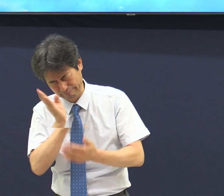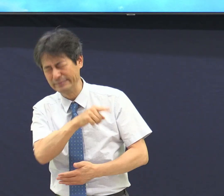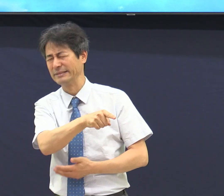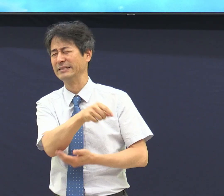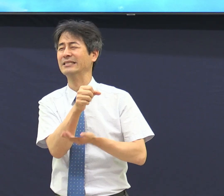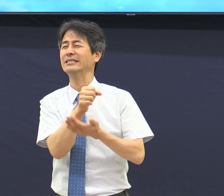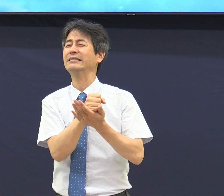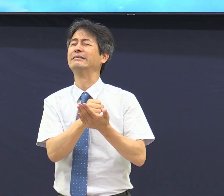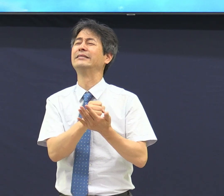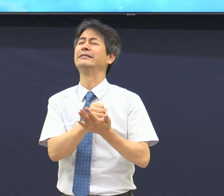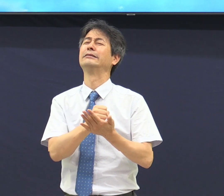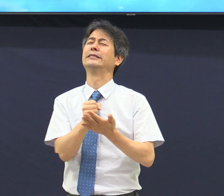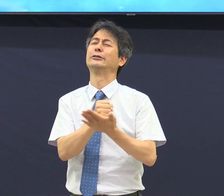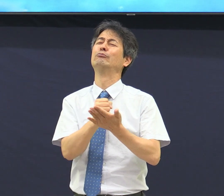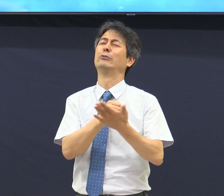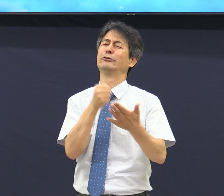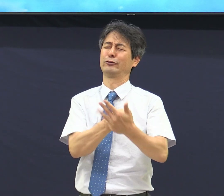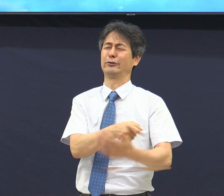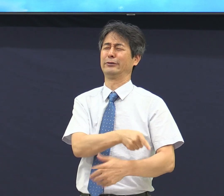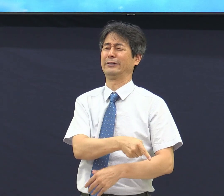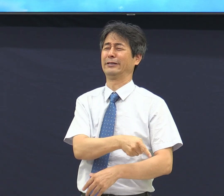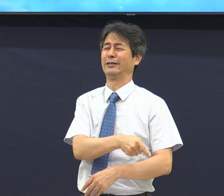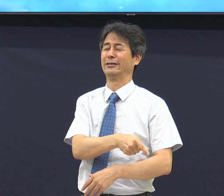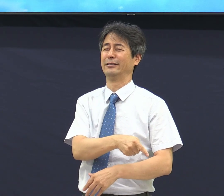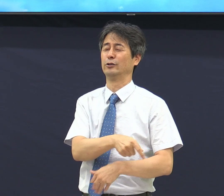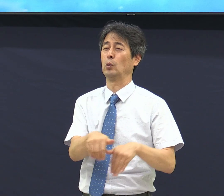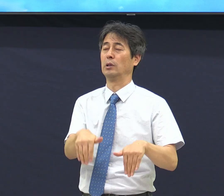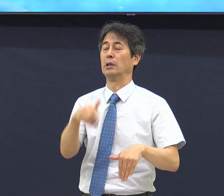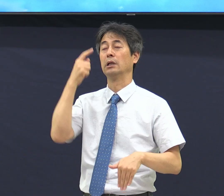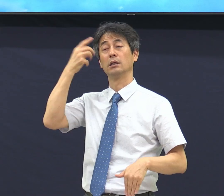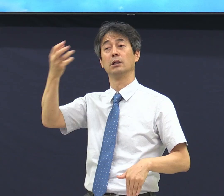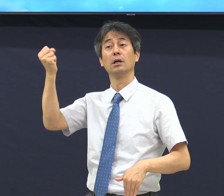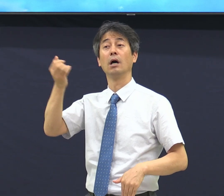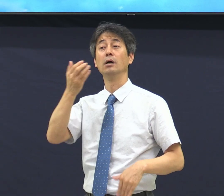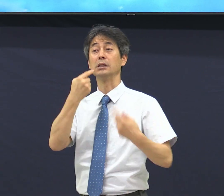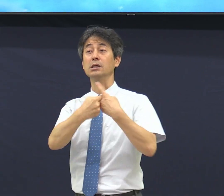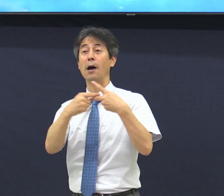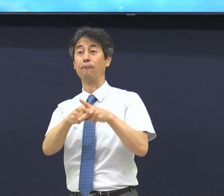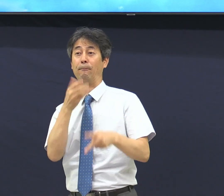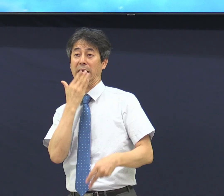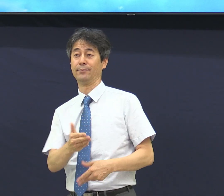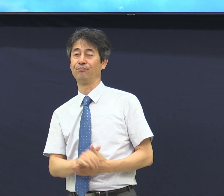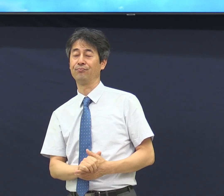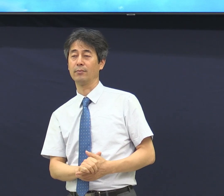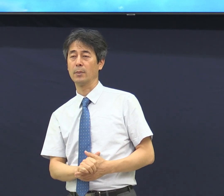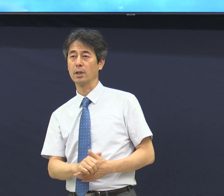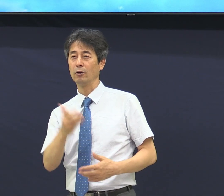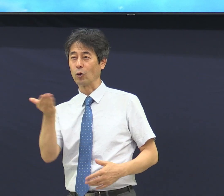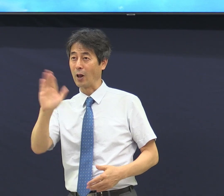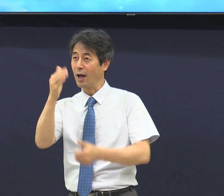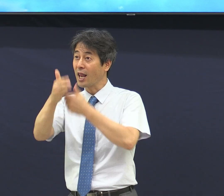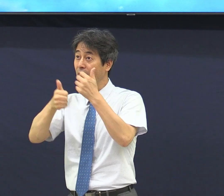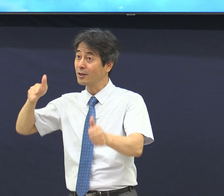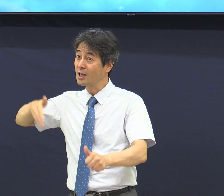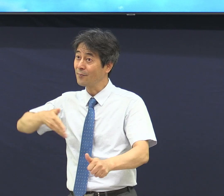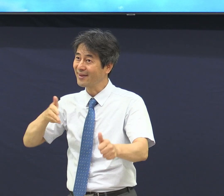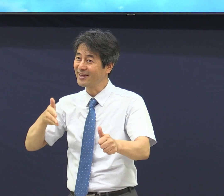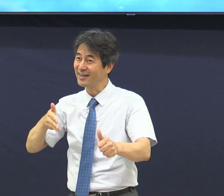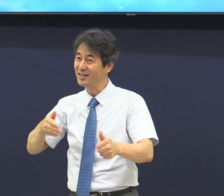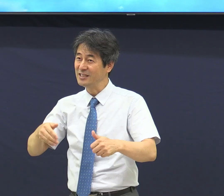운명이고 정말 운이 나쁜 그 노예에서 벗어날 수 있는 길은 거의 없는 것이죠. 그러나 하나님의